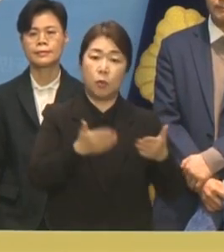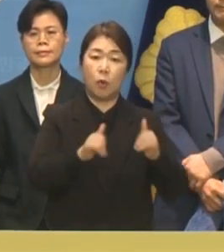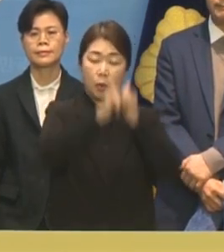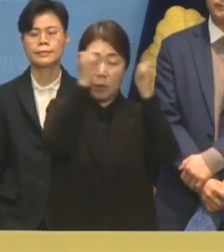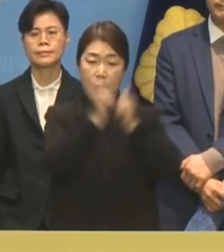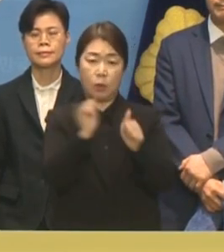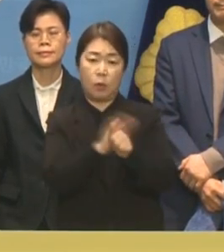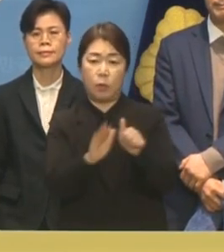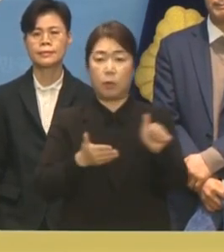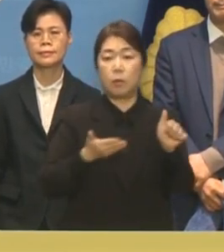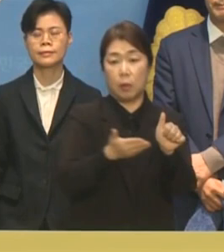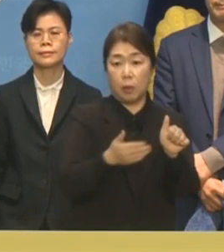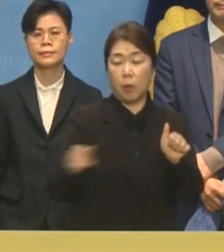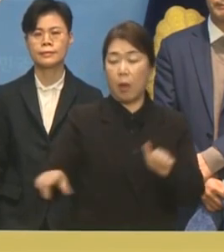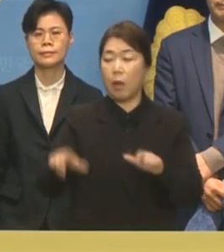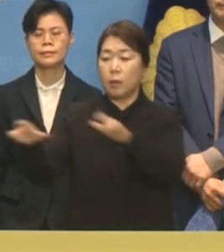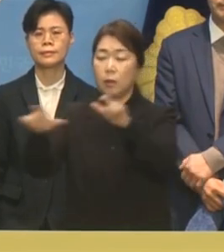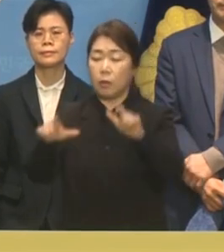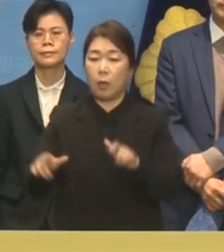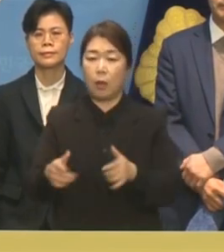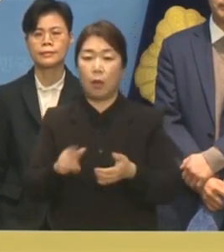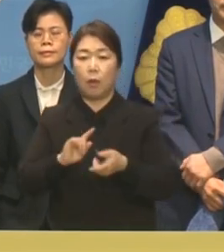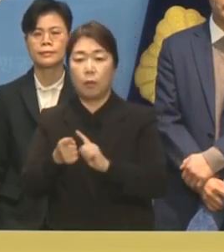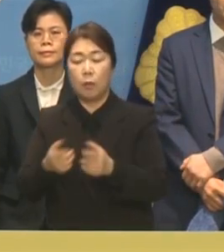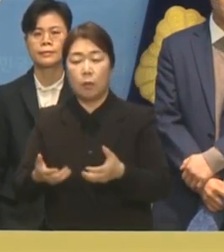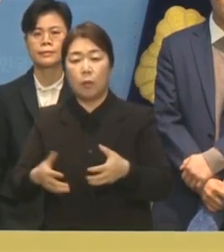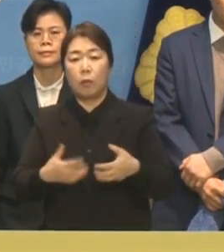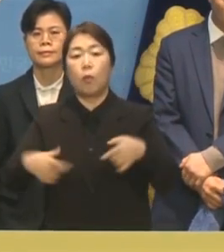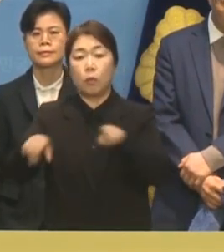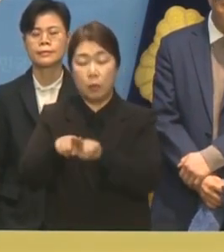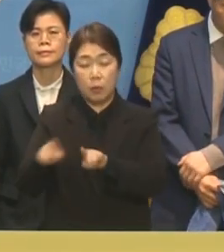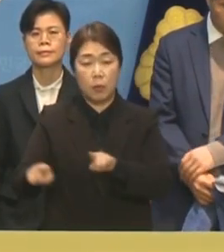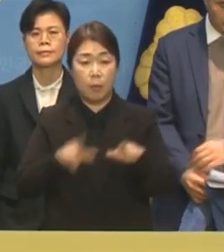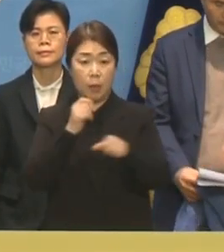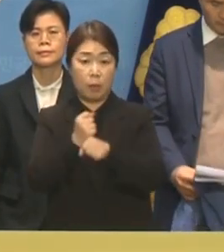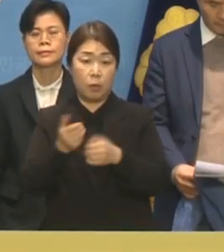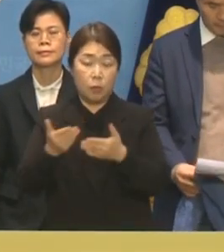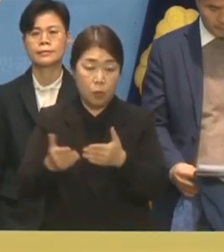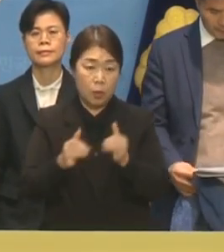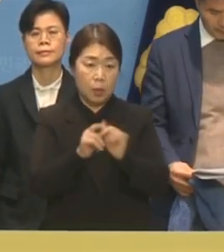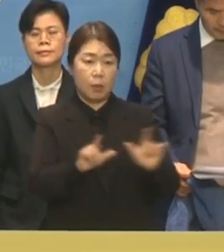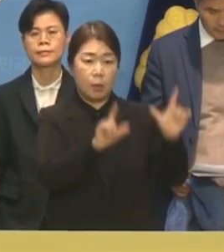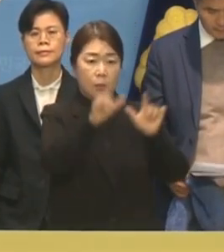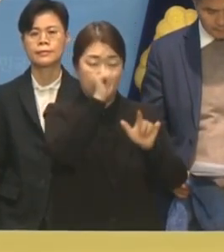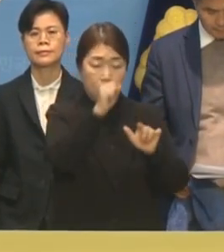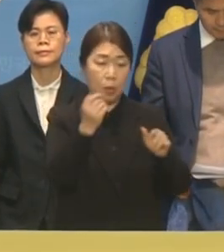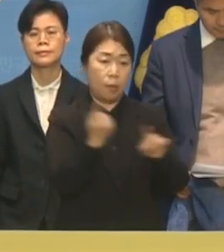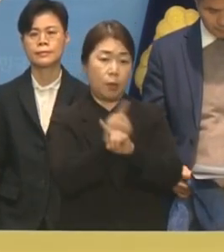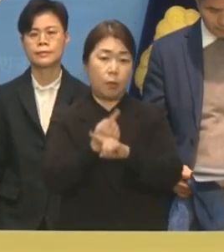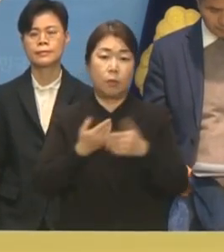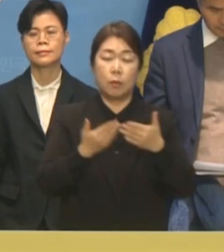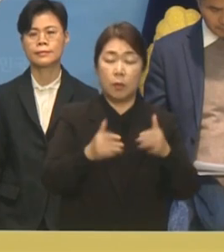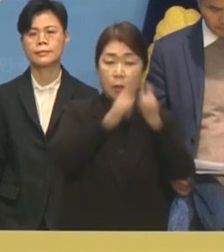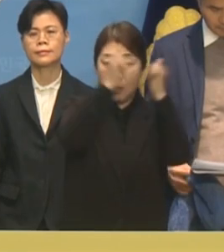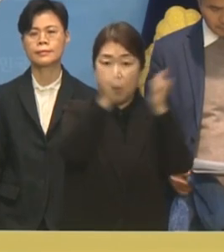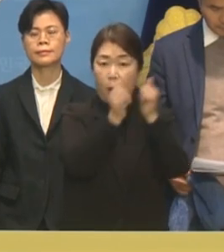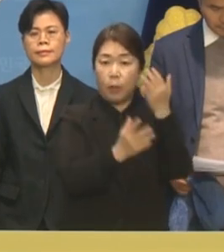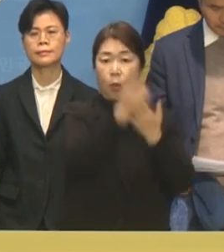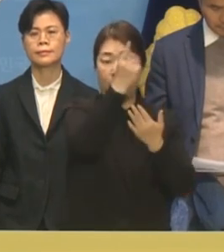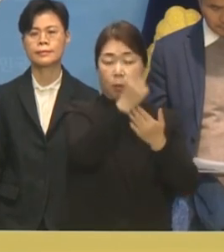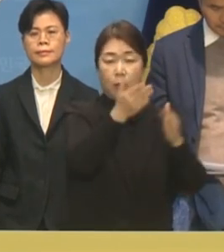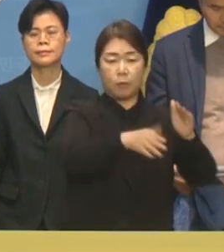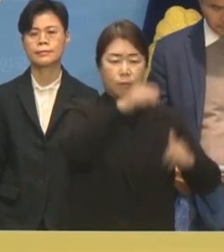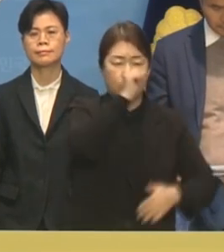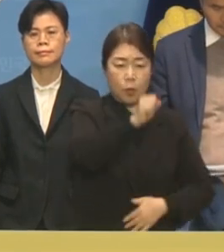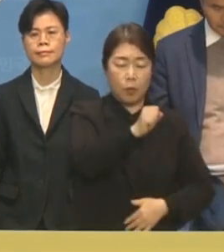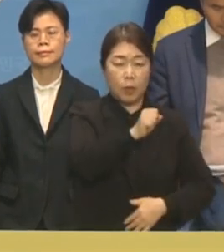지역 공동체 재생과 지역 순환 경제, 국민의 삶의 질 개선과 사회 통합 등 공공선과